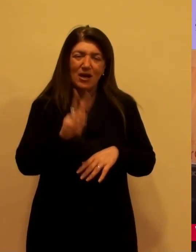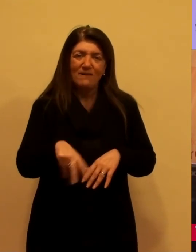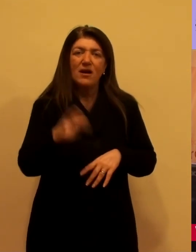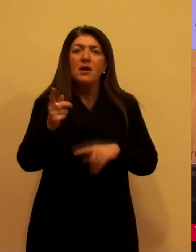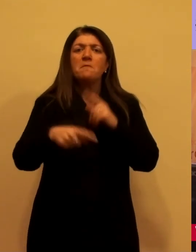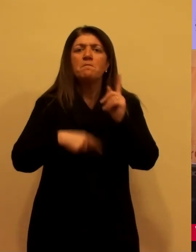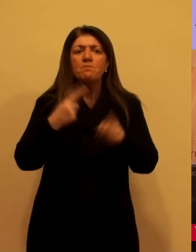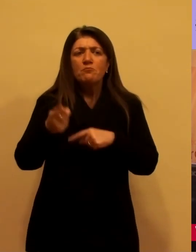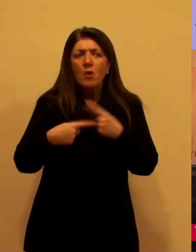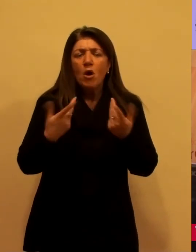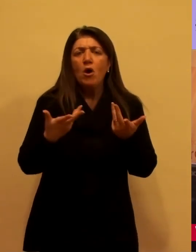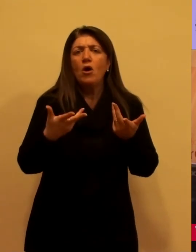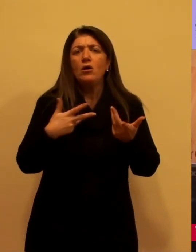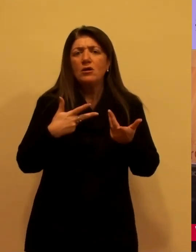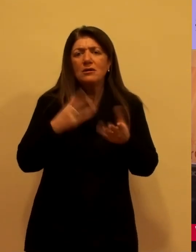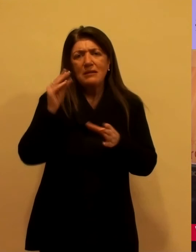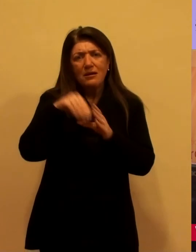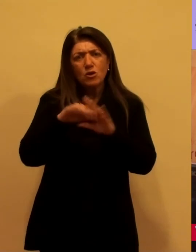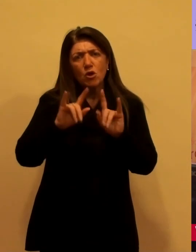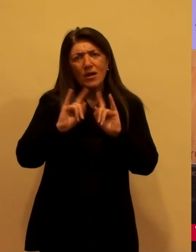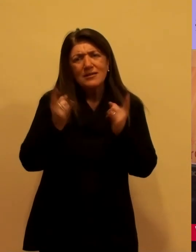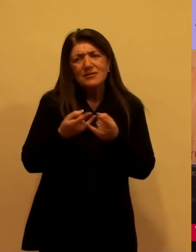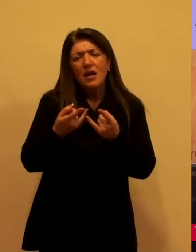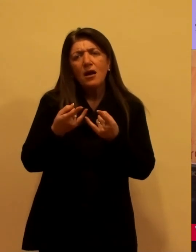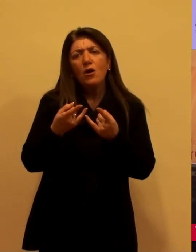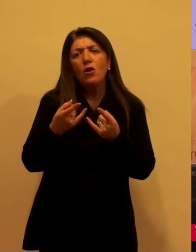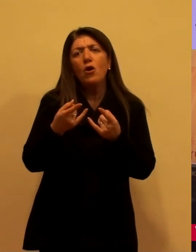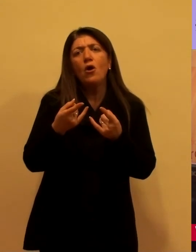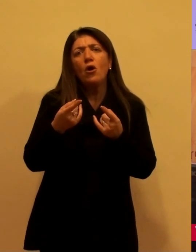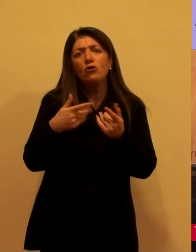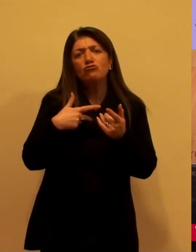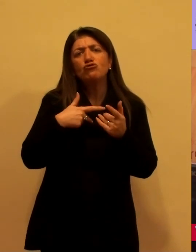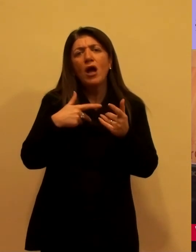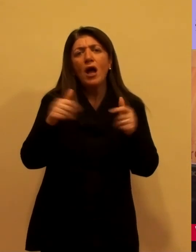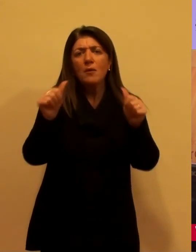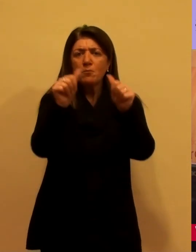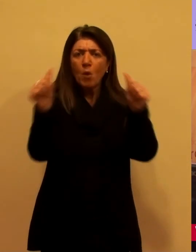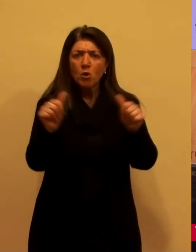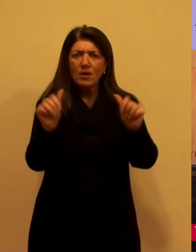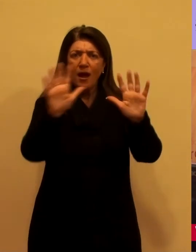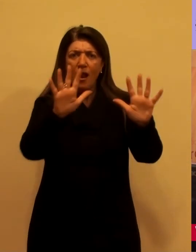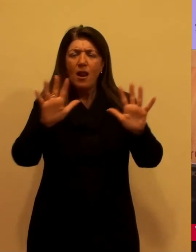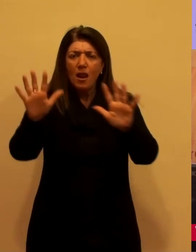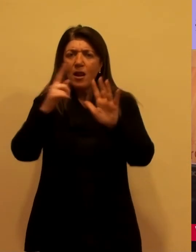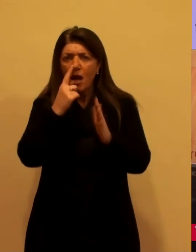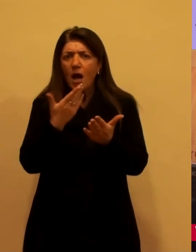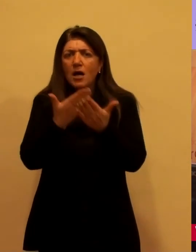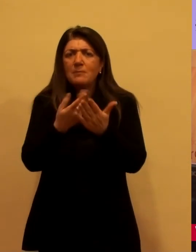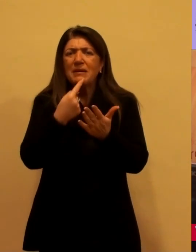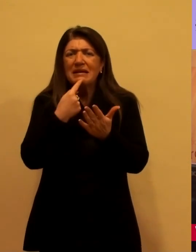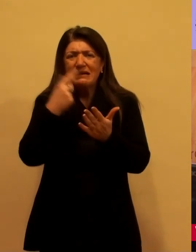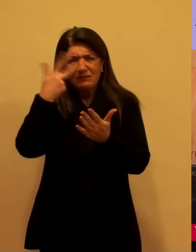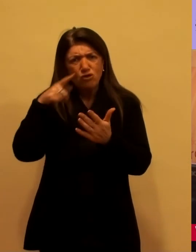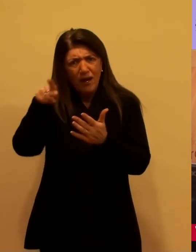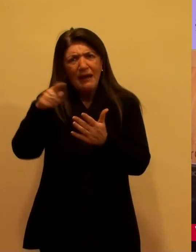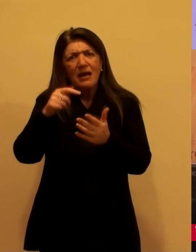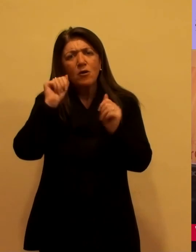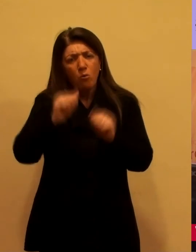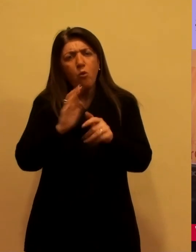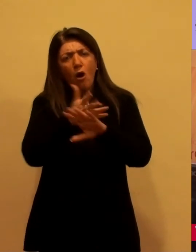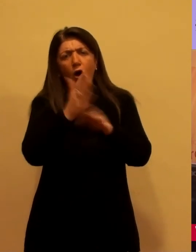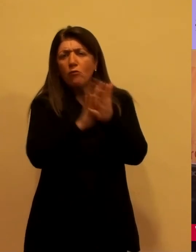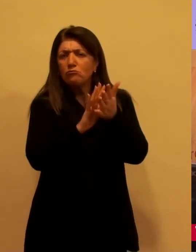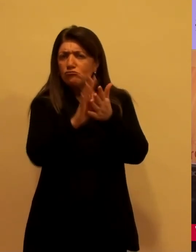dotati anche di modelli del castello che sono toccabili e quindi sono nati proprio per chi non vede, ma di fatto essendo